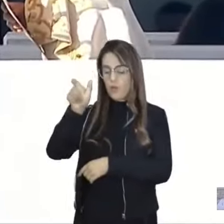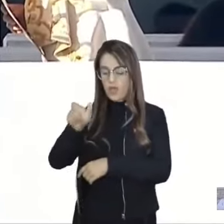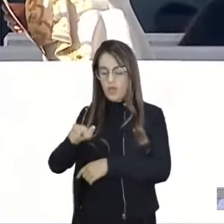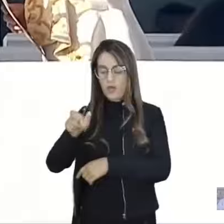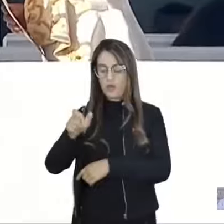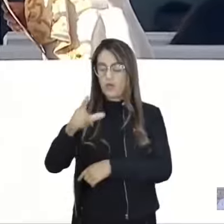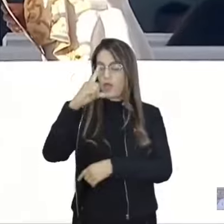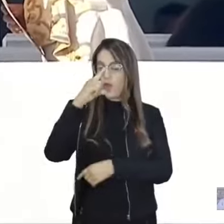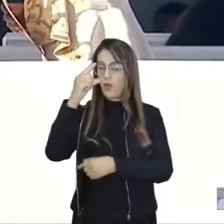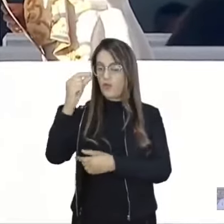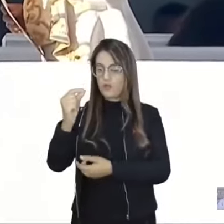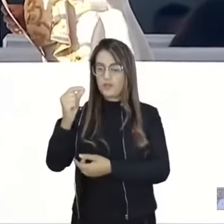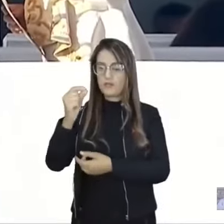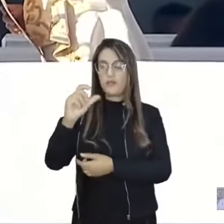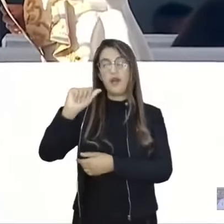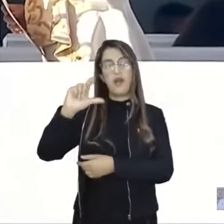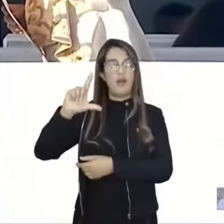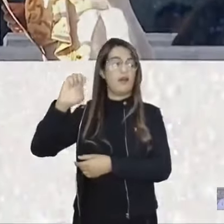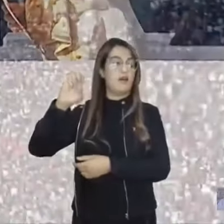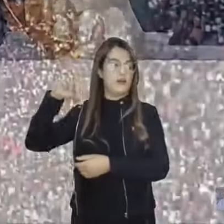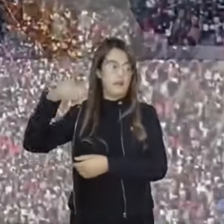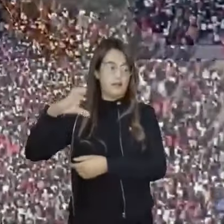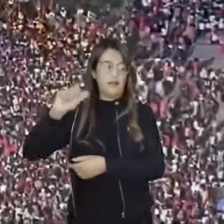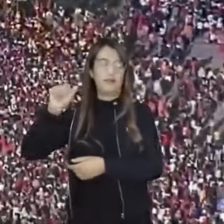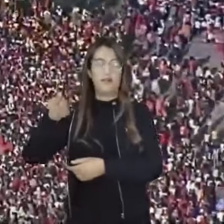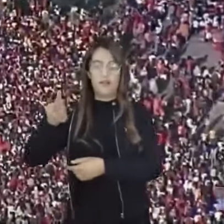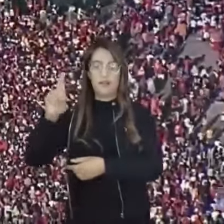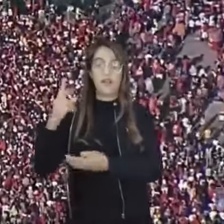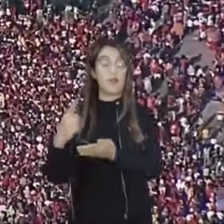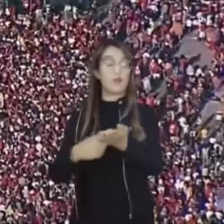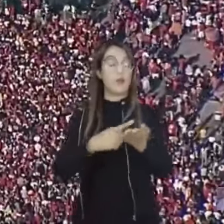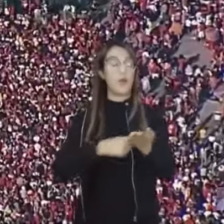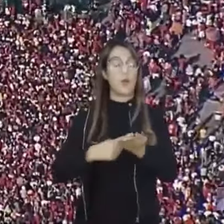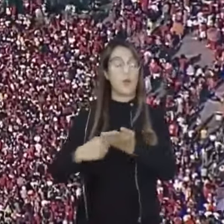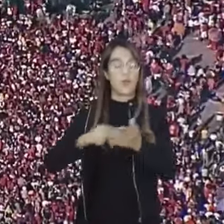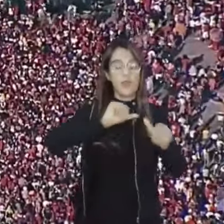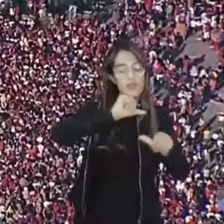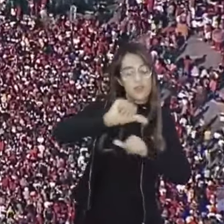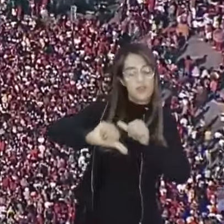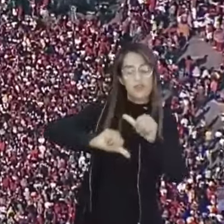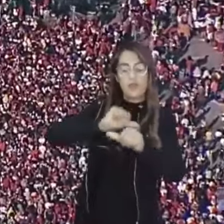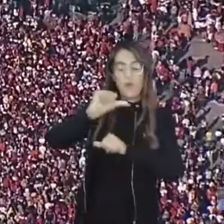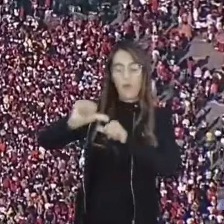Alencar assumimos o compromisso de recuperar a dignidade